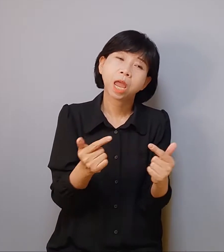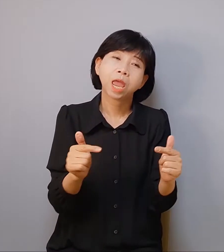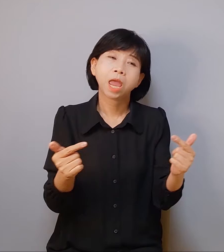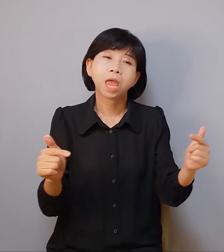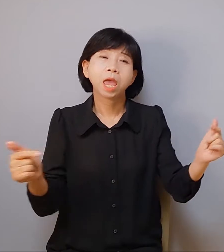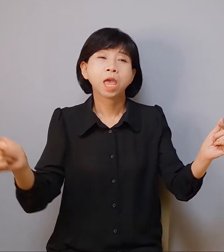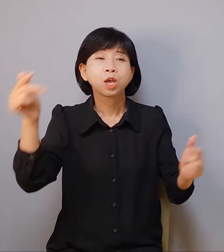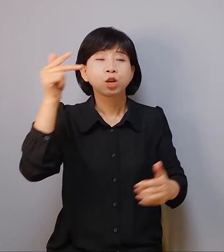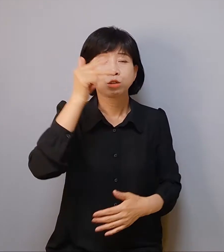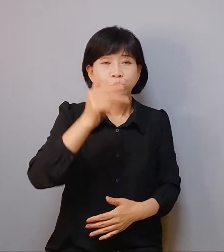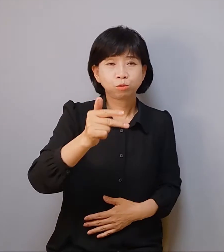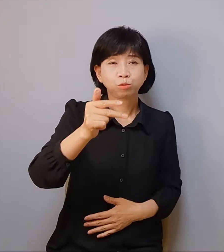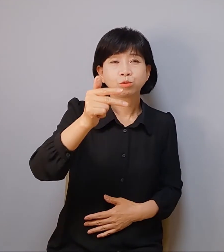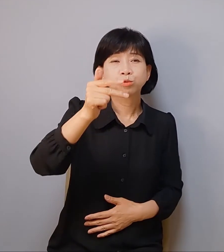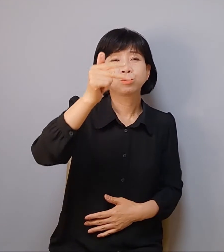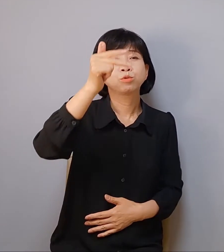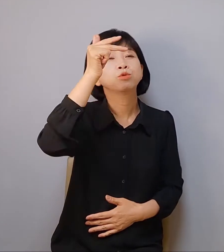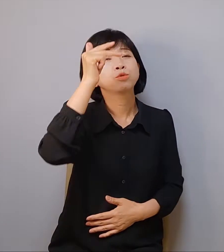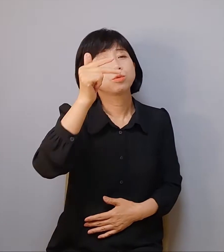만유의